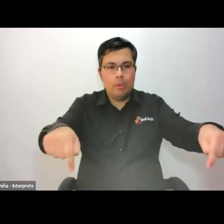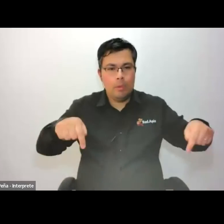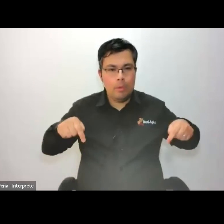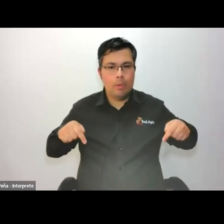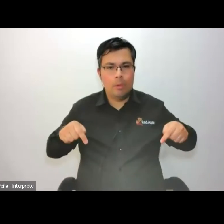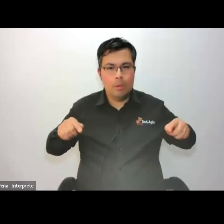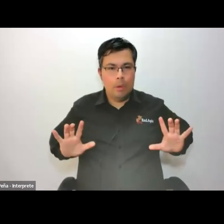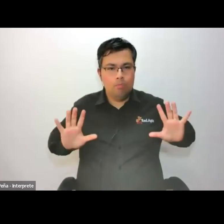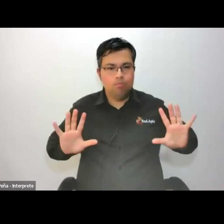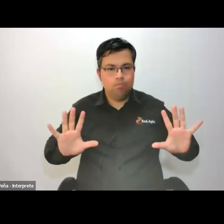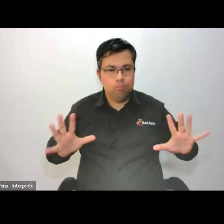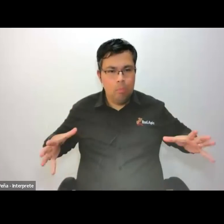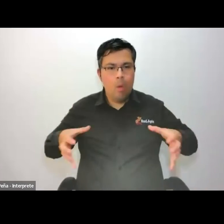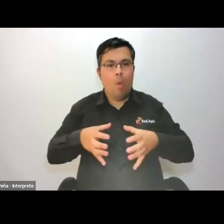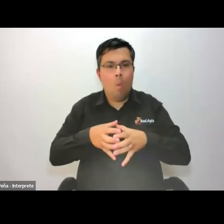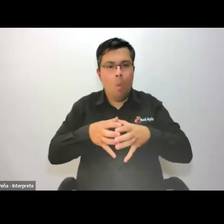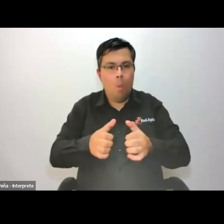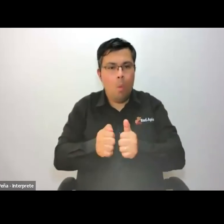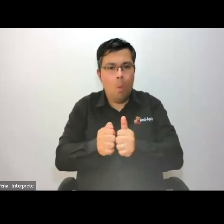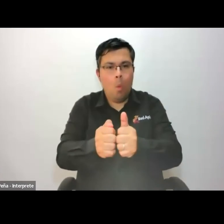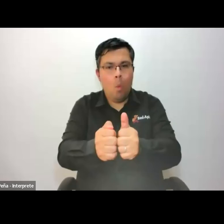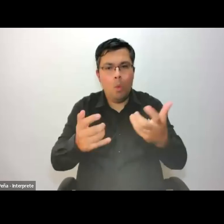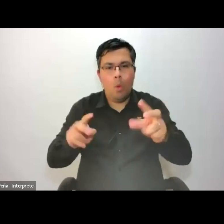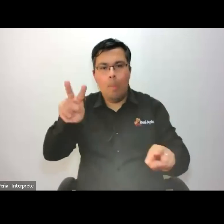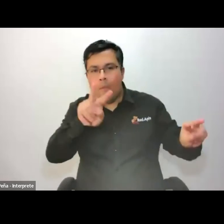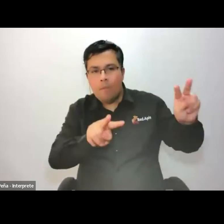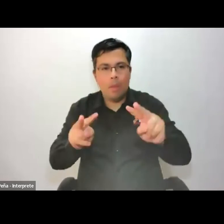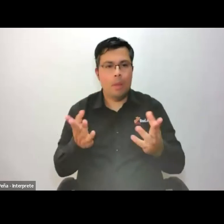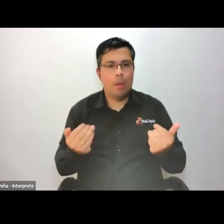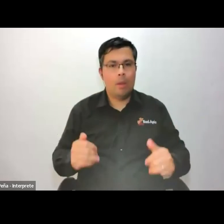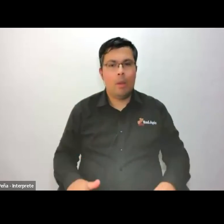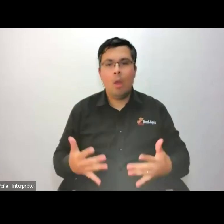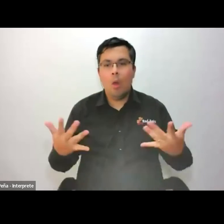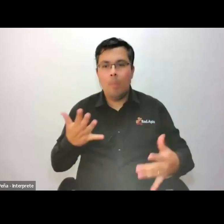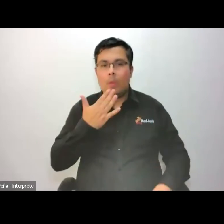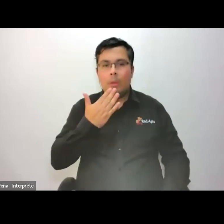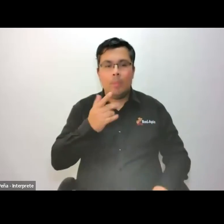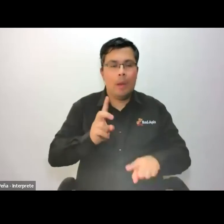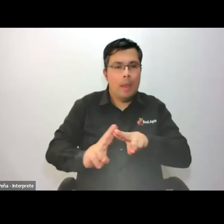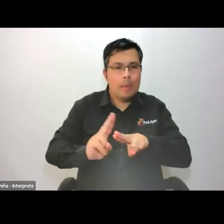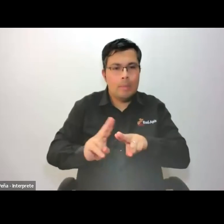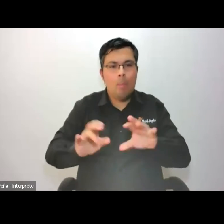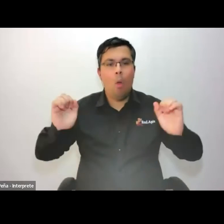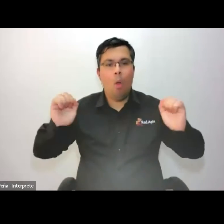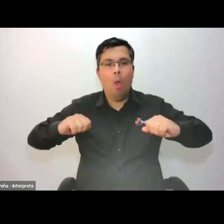necesidades, cómo desde esa visibilización generamos acciones, planes, acuerdos,